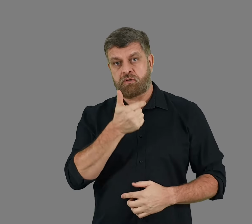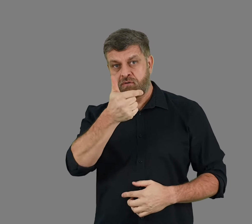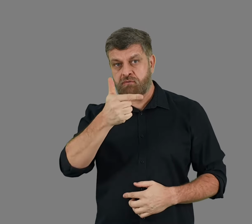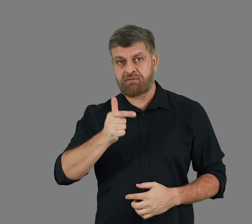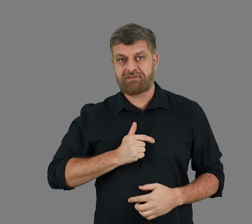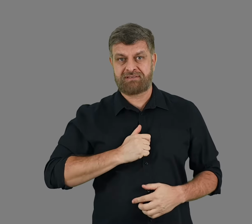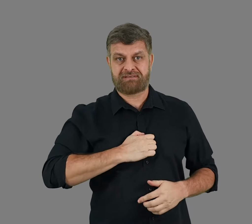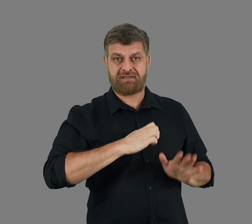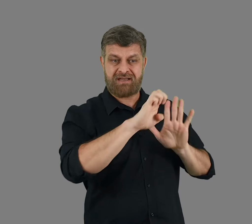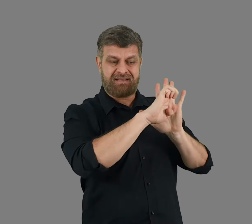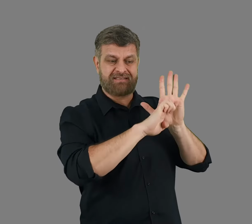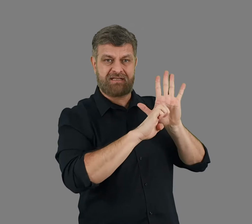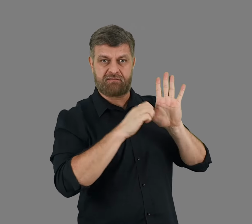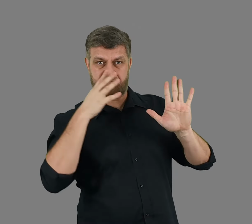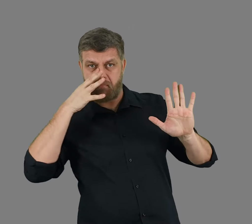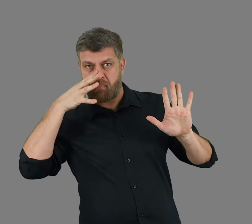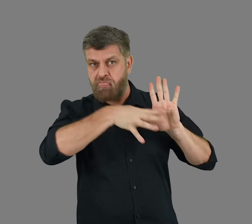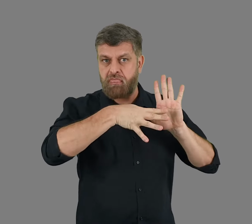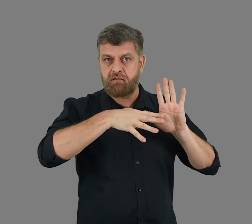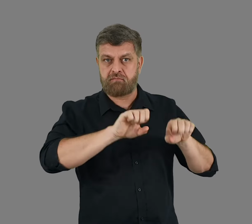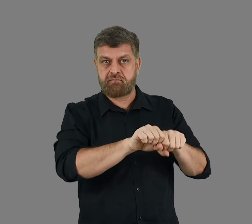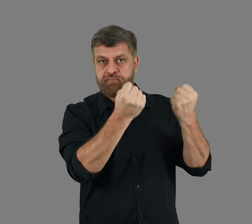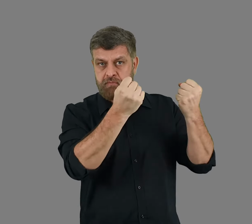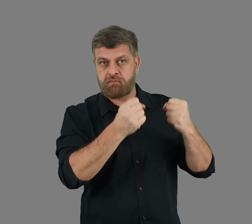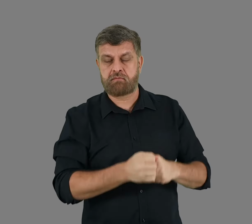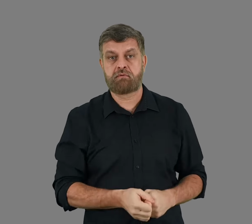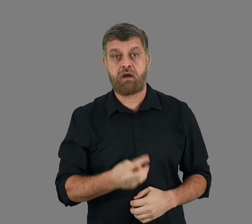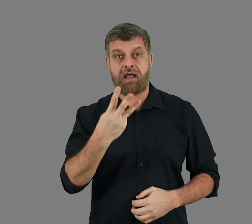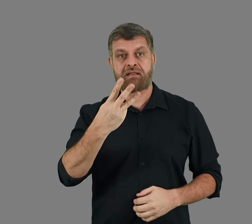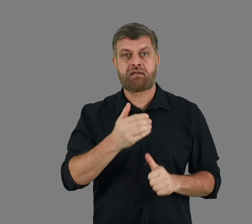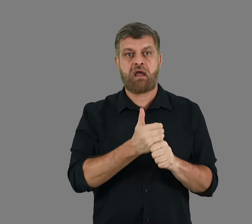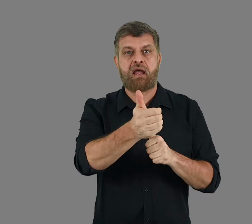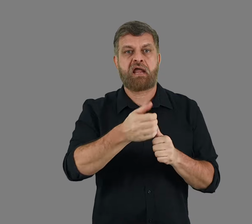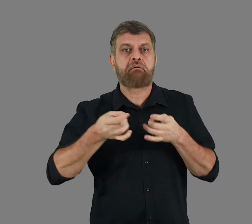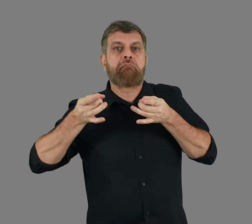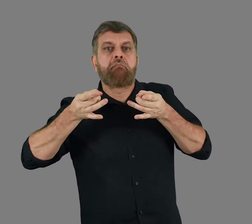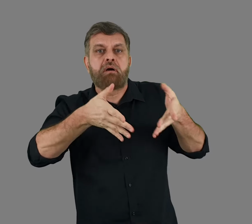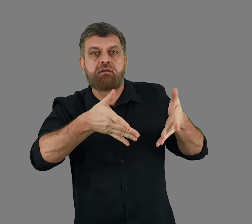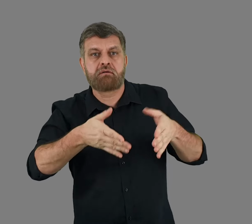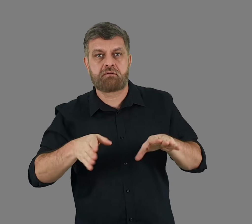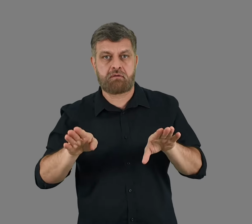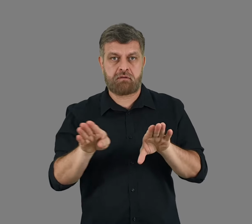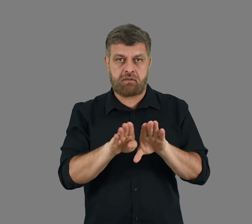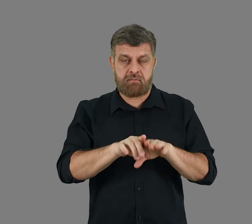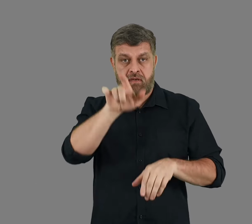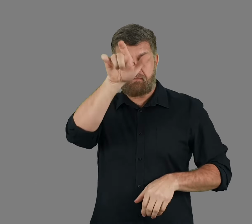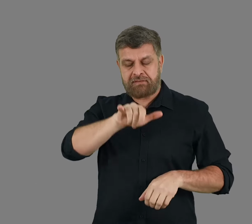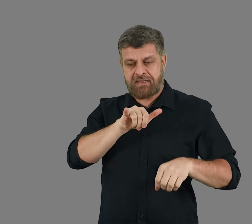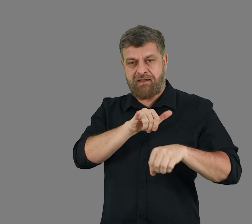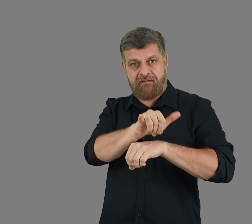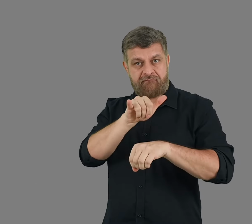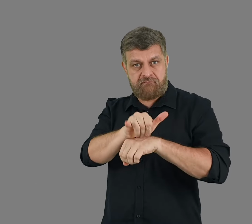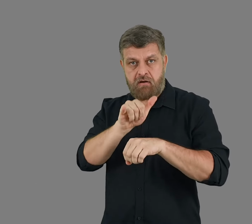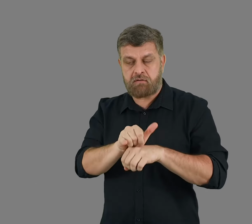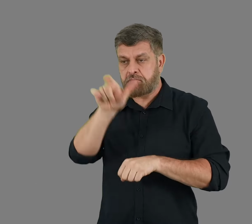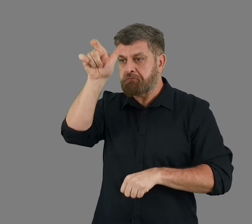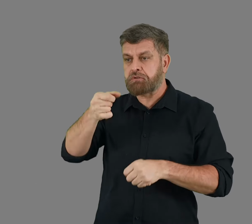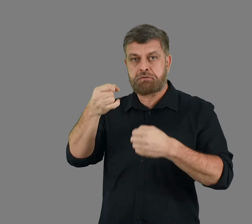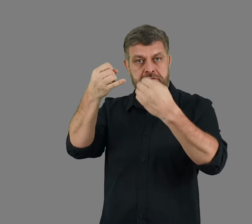estatuto. 3. Abandono do cargo, assim considerada a ausência não justificada em 13